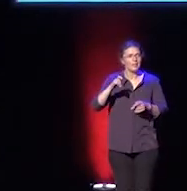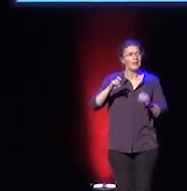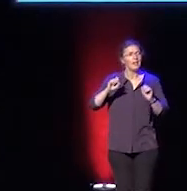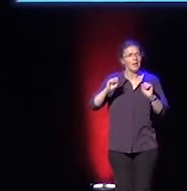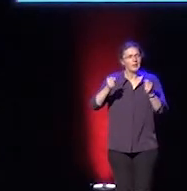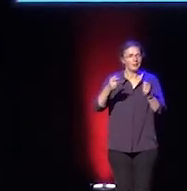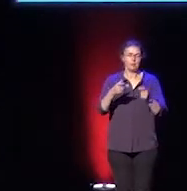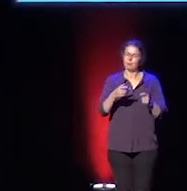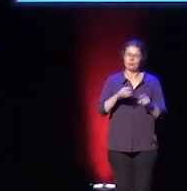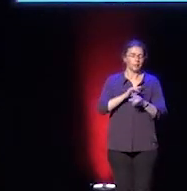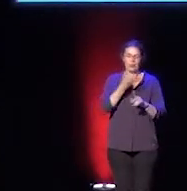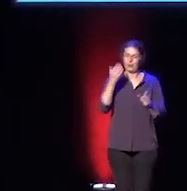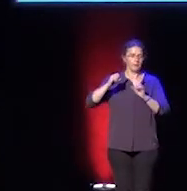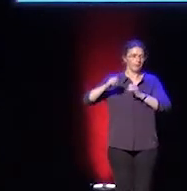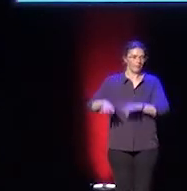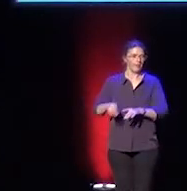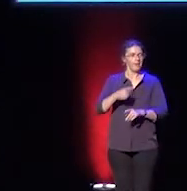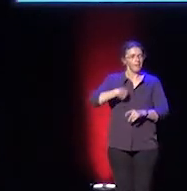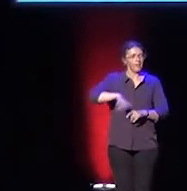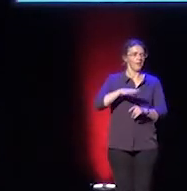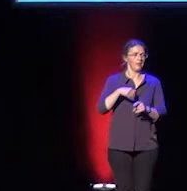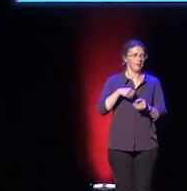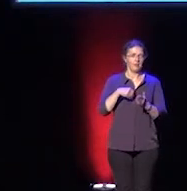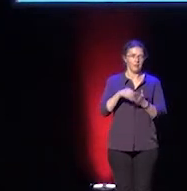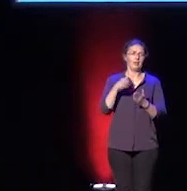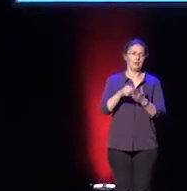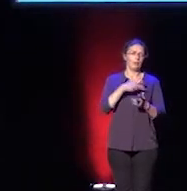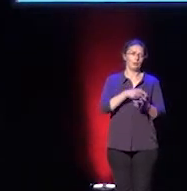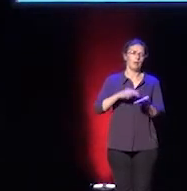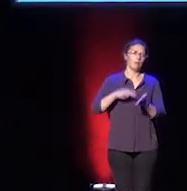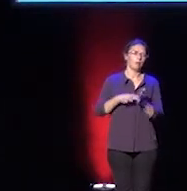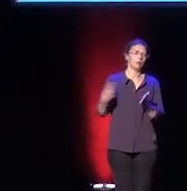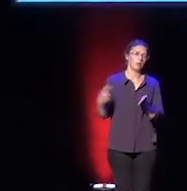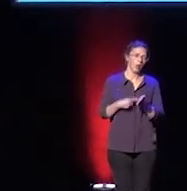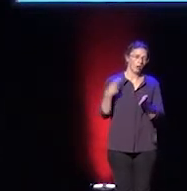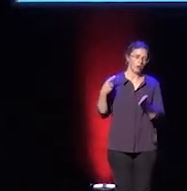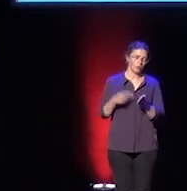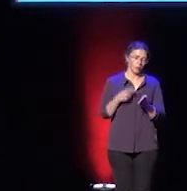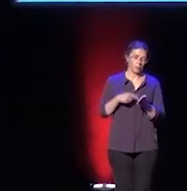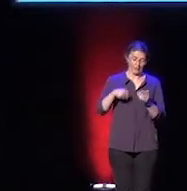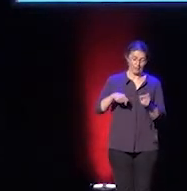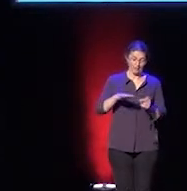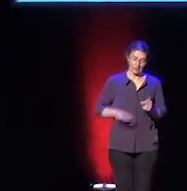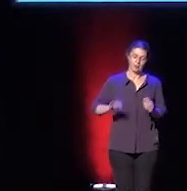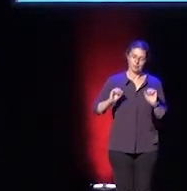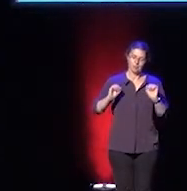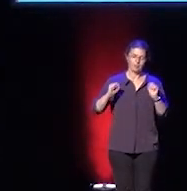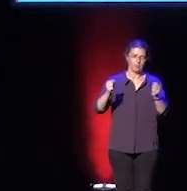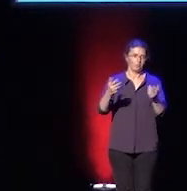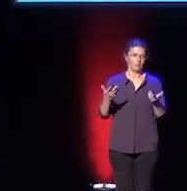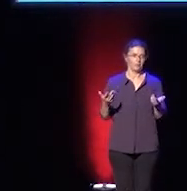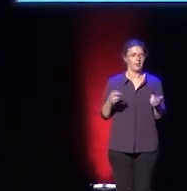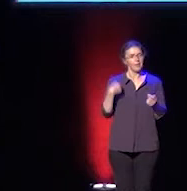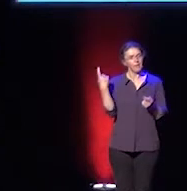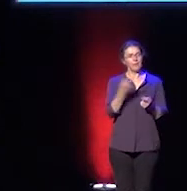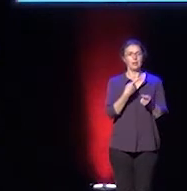nicht nachlassen. Wir werden die sozialpolitischen Herausforderungen in unserem Lande angehen und wir